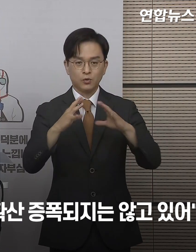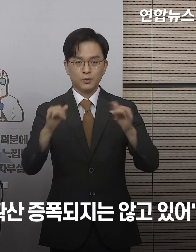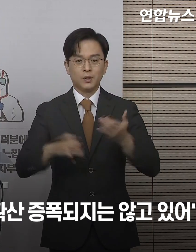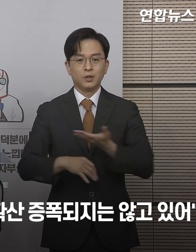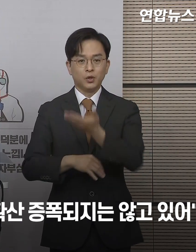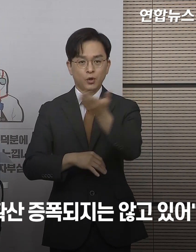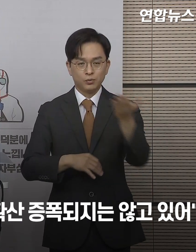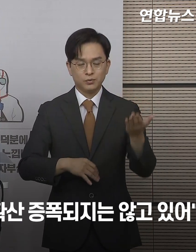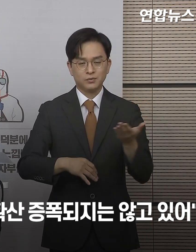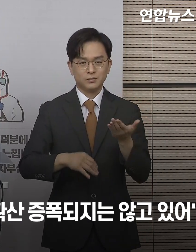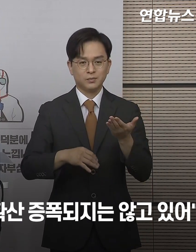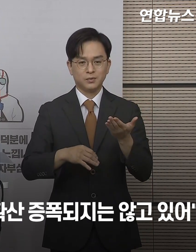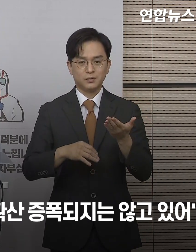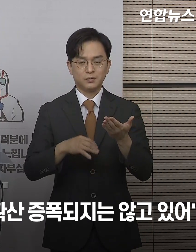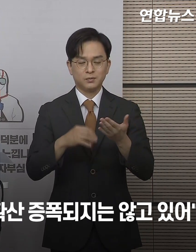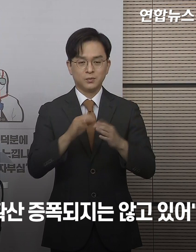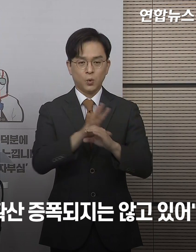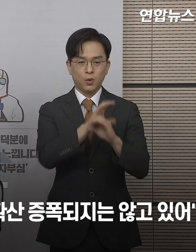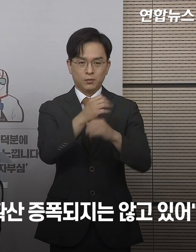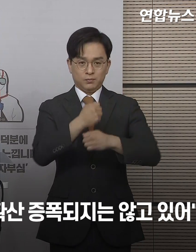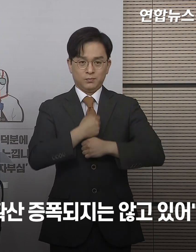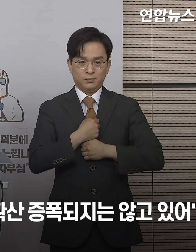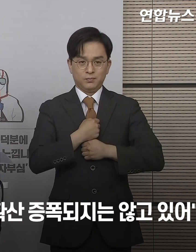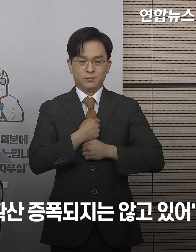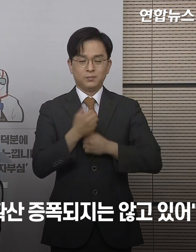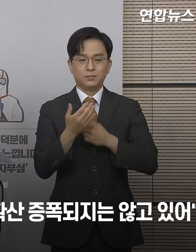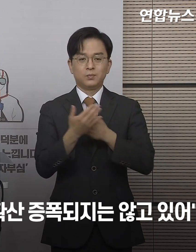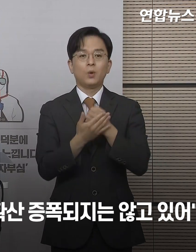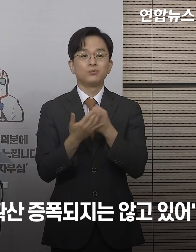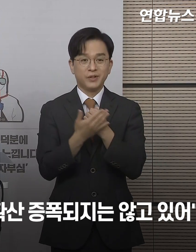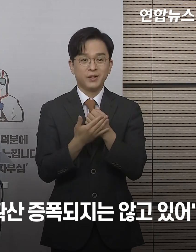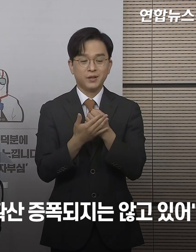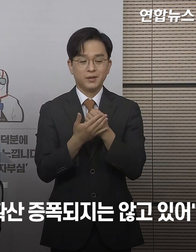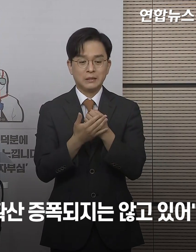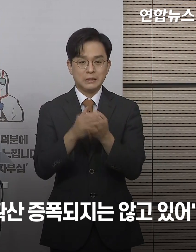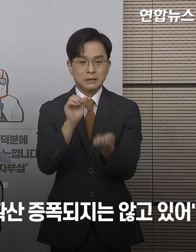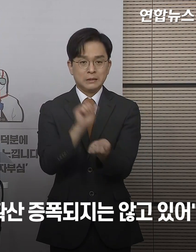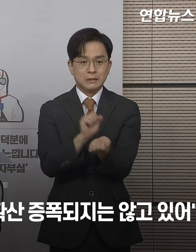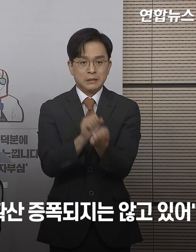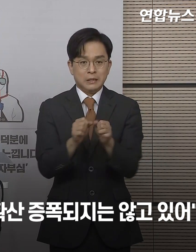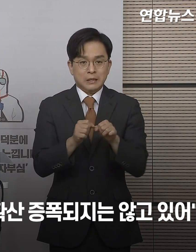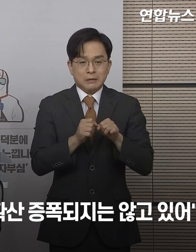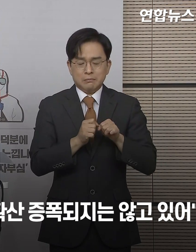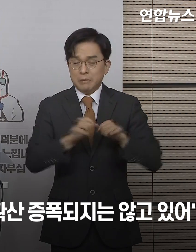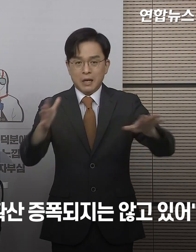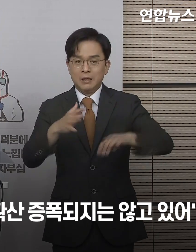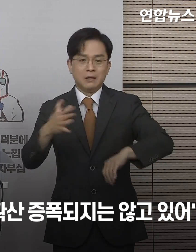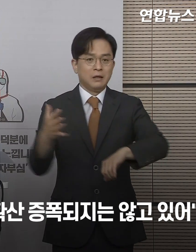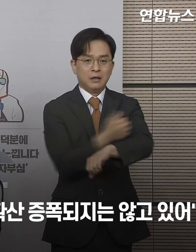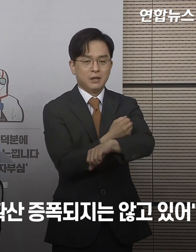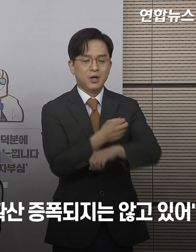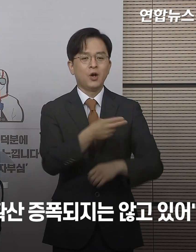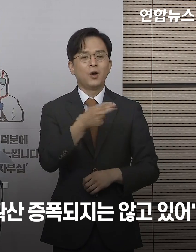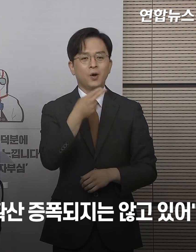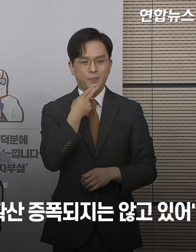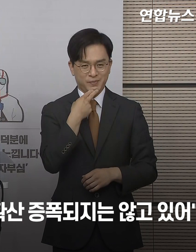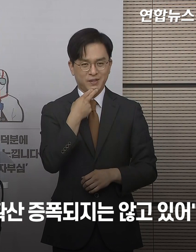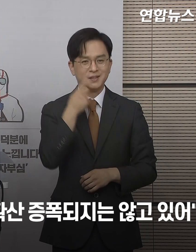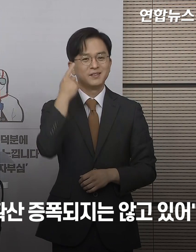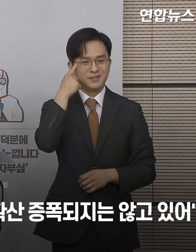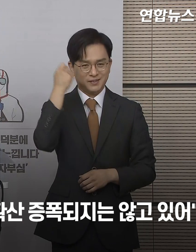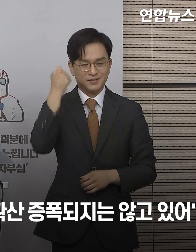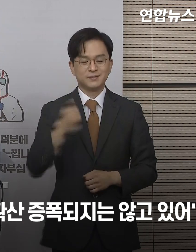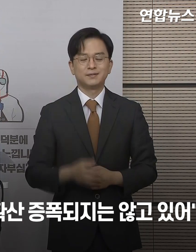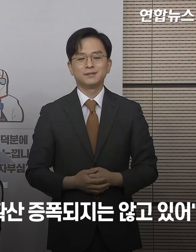준수로 다중그룹으로의 연쇄적인 확산과 대규모 시설의 전파를 차단한 결과로 평가됩니다.